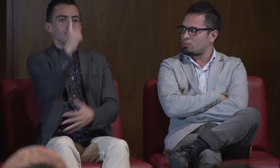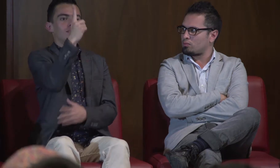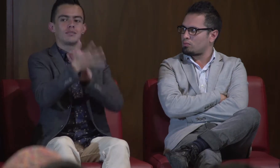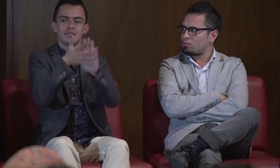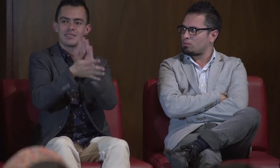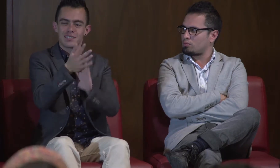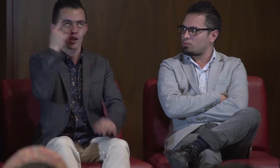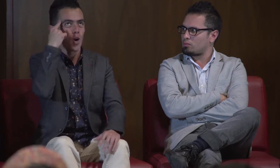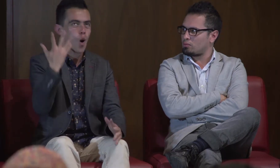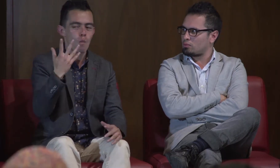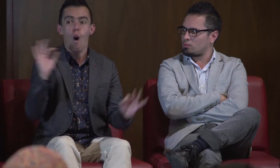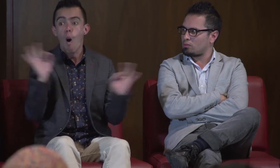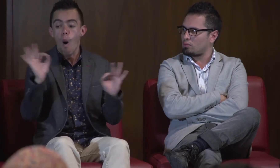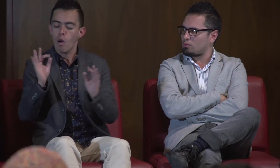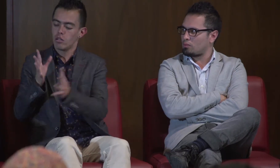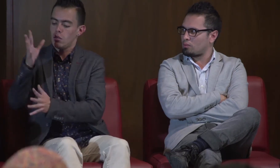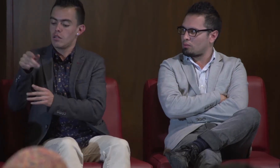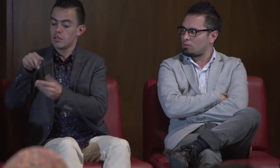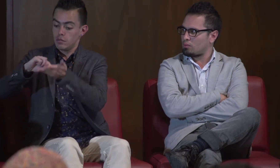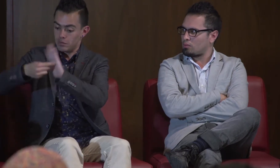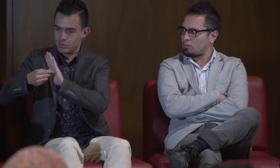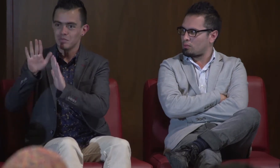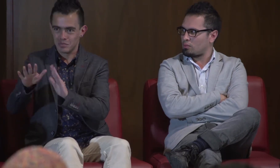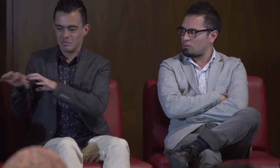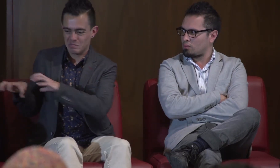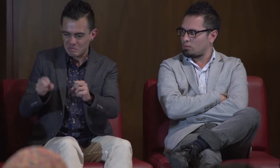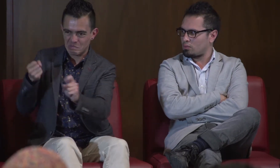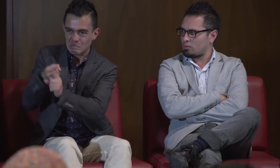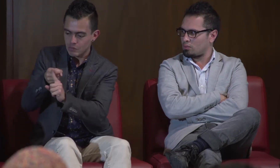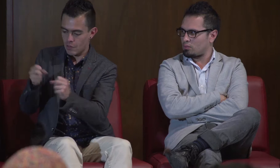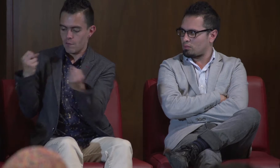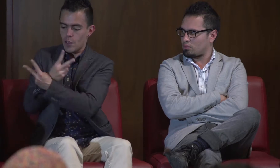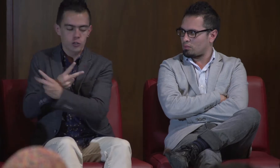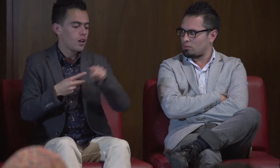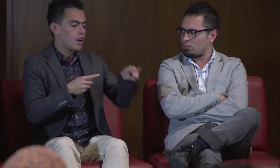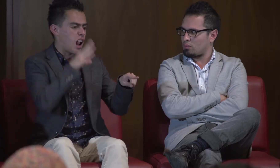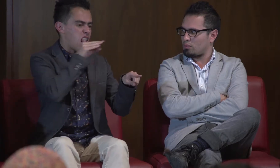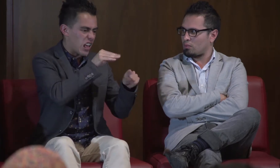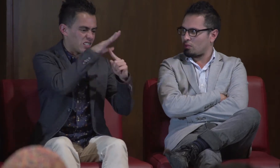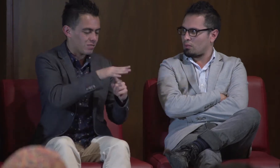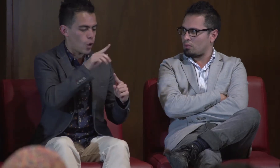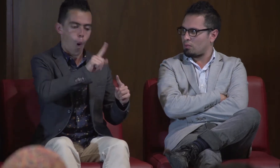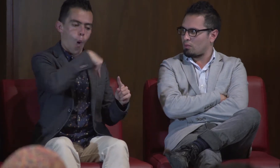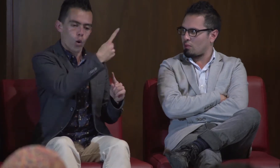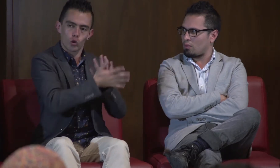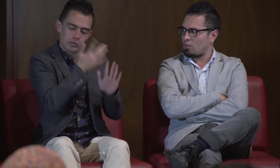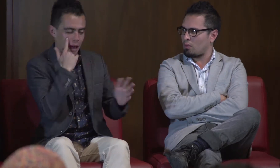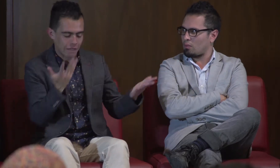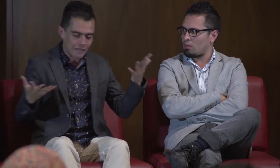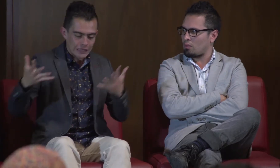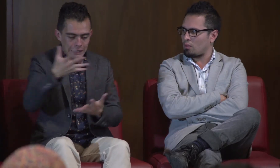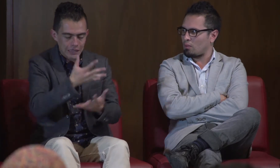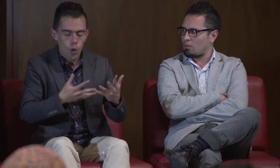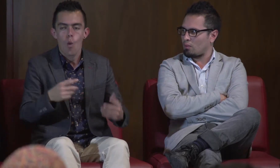Entonces, poder integrar esos dos imaginarios en un solo constructo que pudiera darse en una sola seña y que no solo se pudiera hablar de violencia